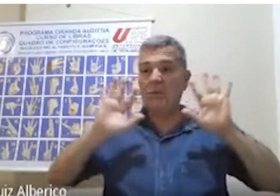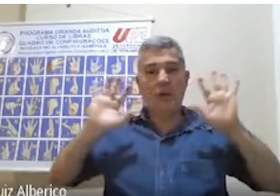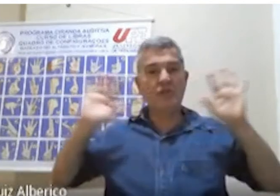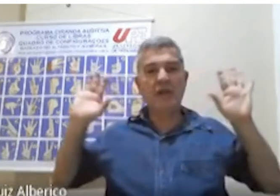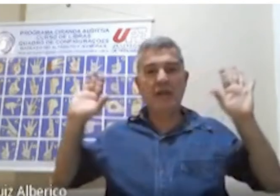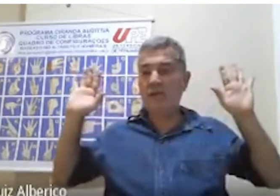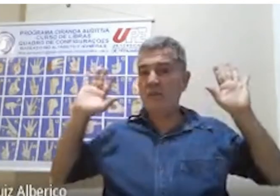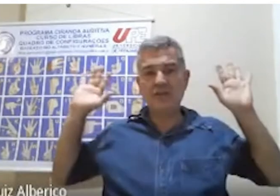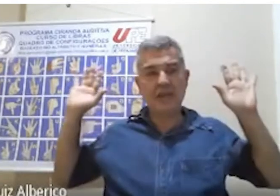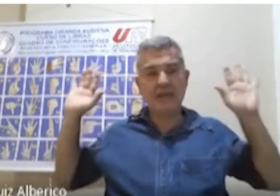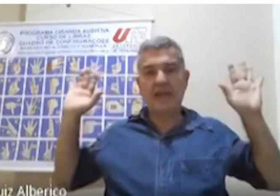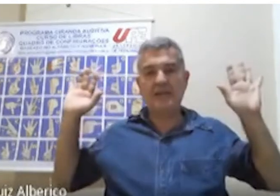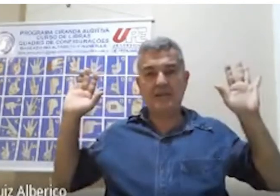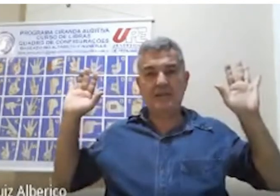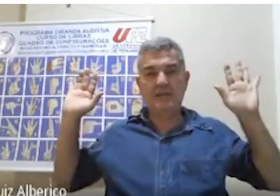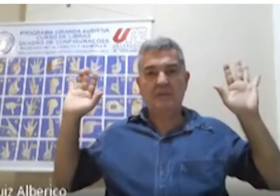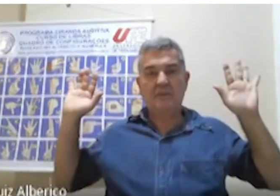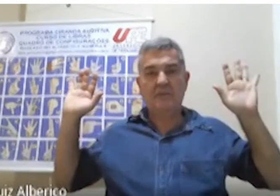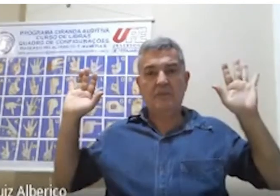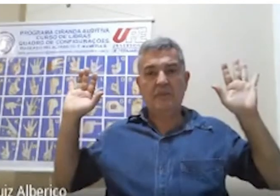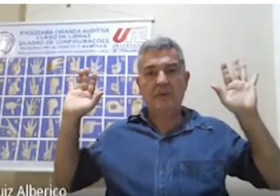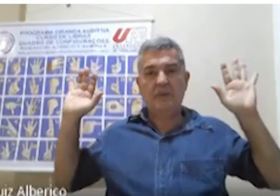É o cenário, é uma imagem lá atrás.